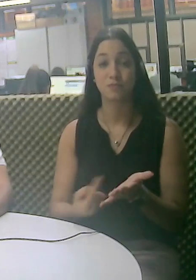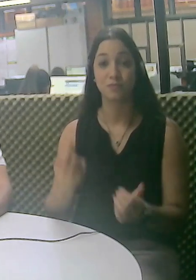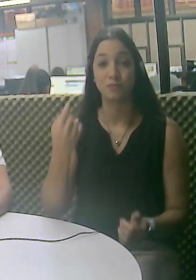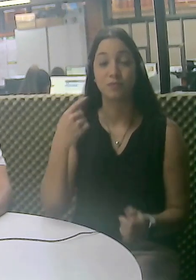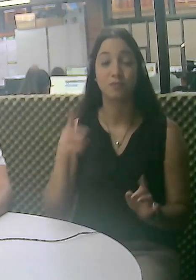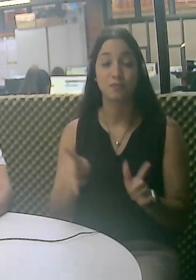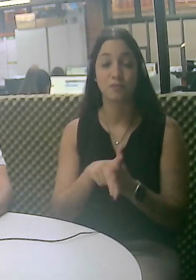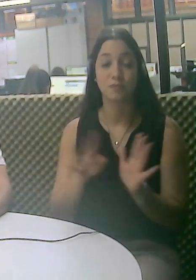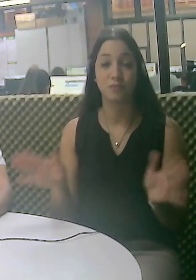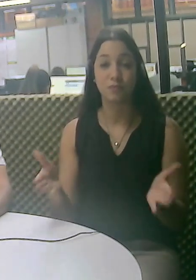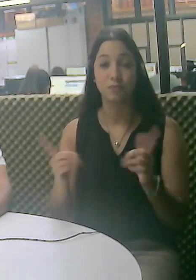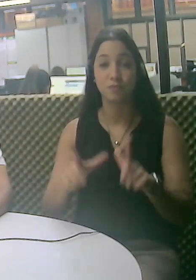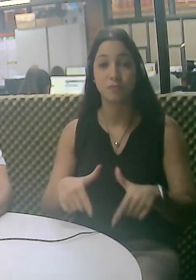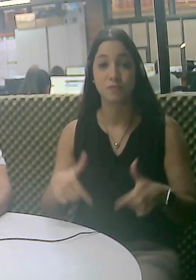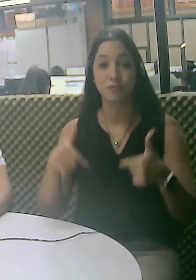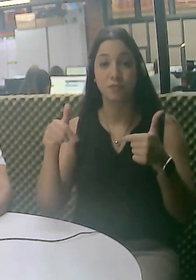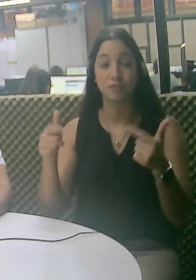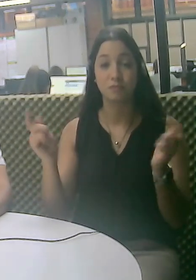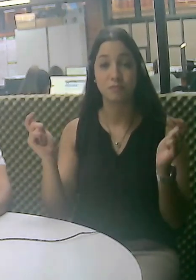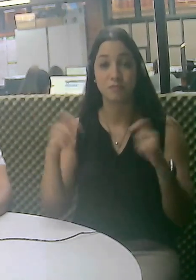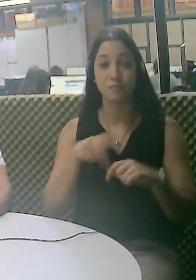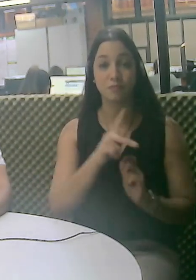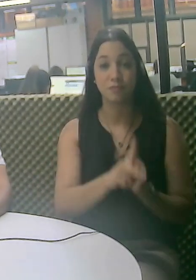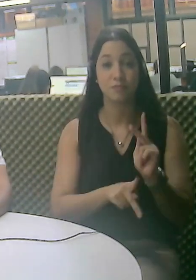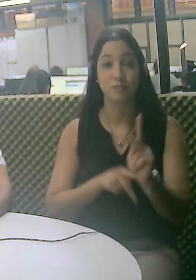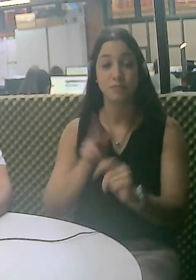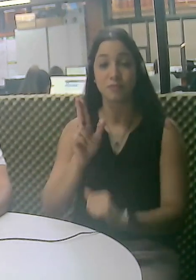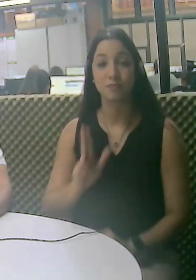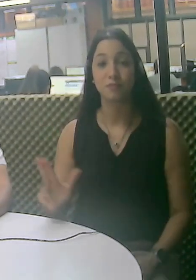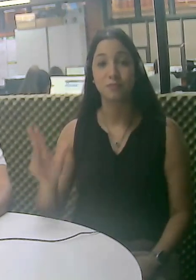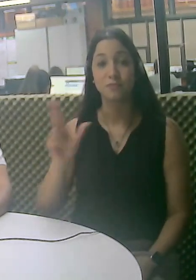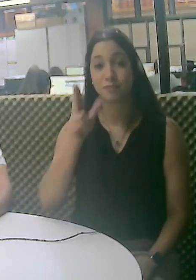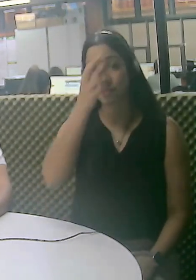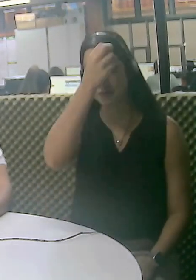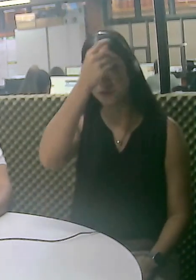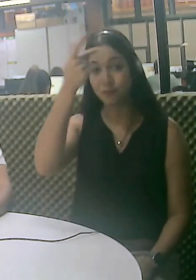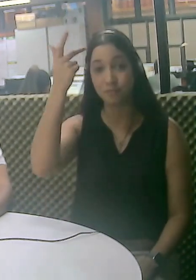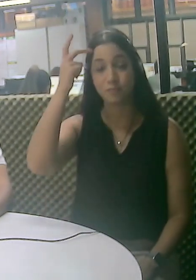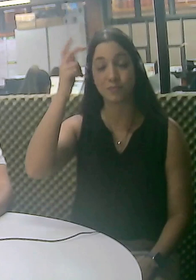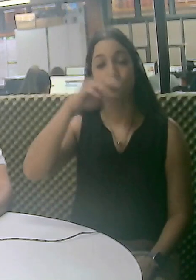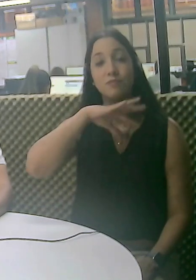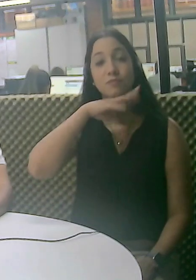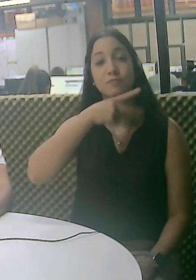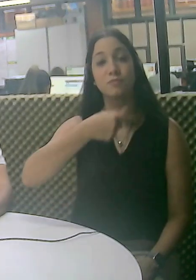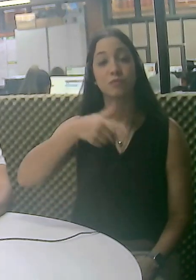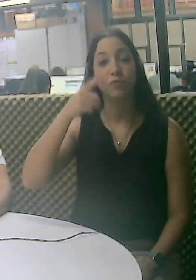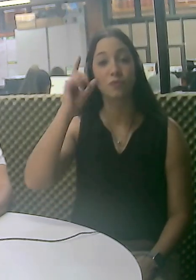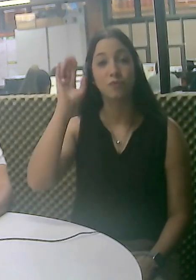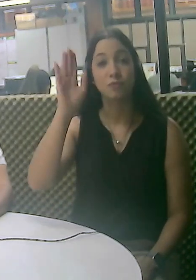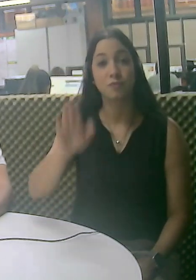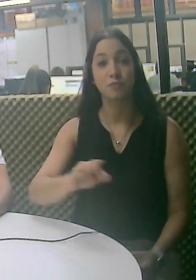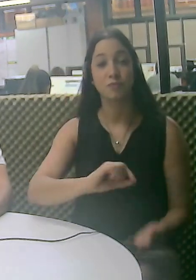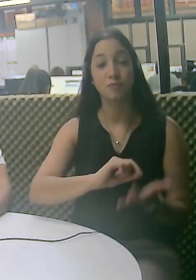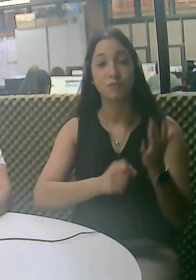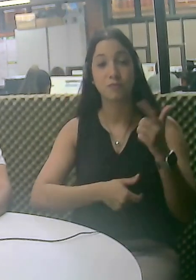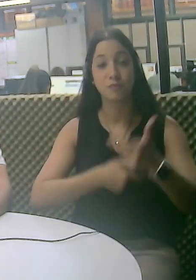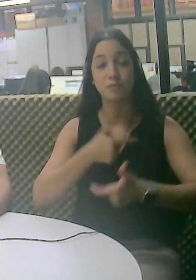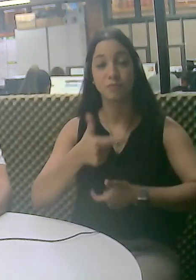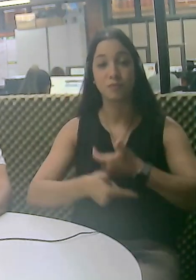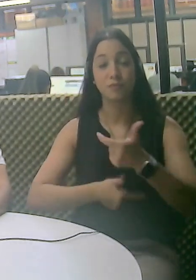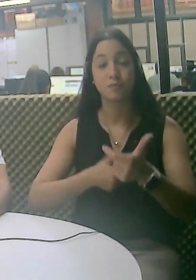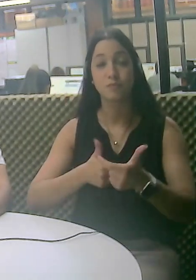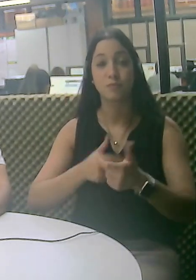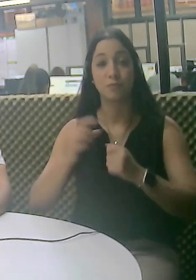de promover novas ações que favoreçam a população de Uberlândia, o prefeito Odelmo Leão assinou na tarde de ontem ordens de serviços